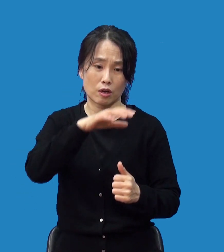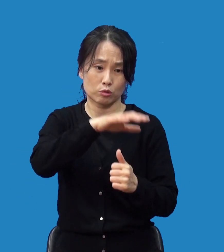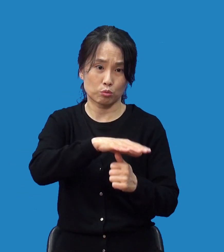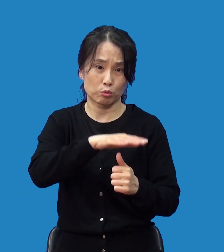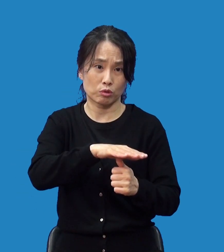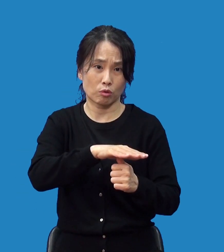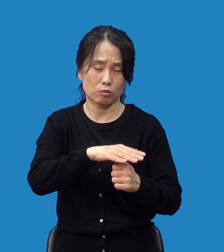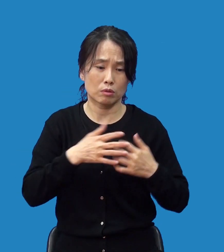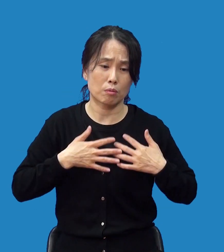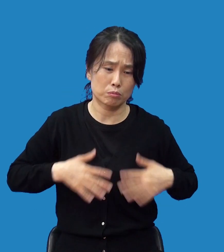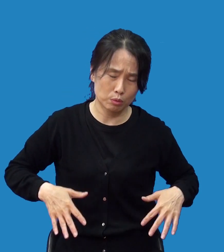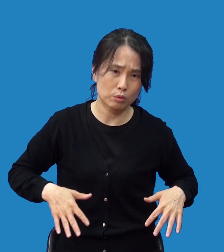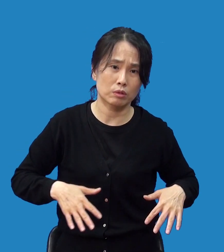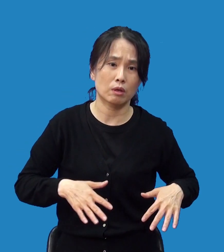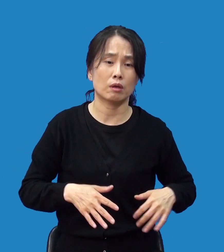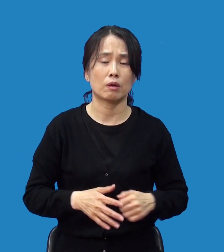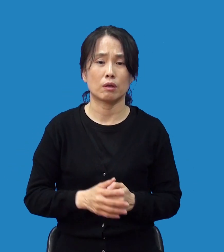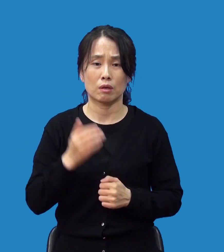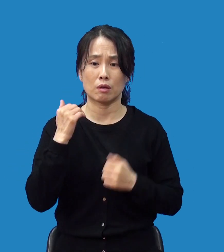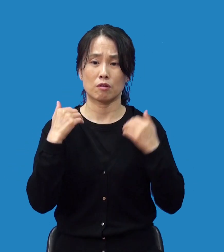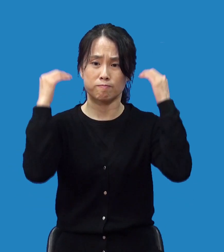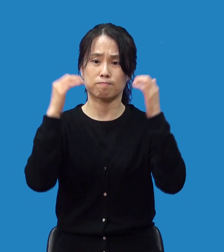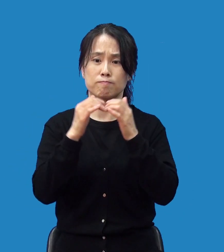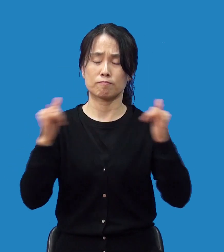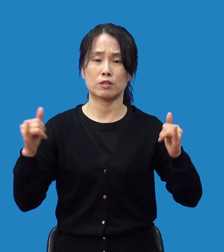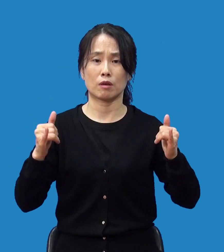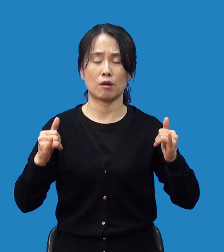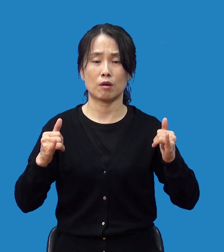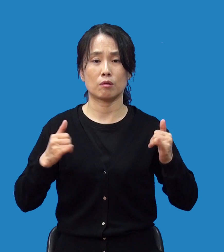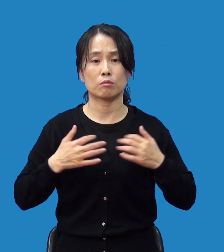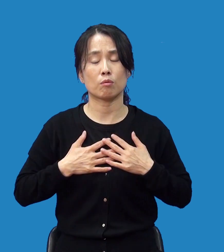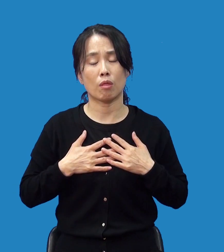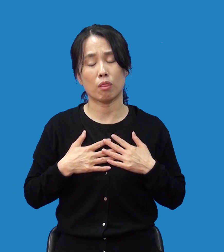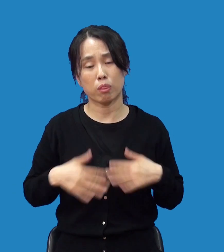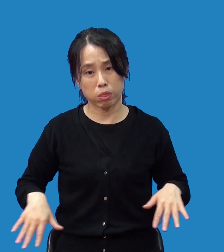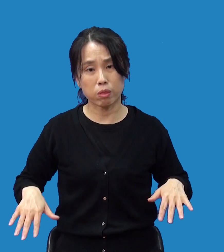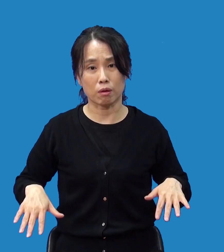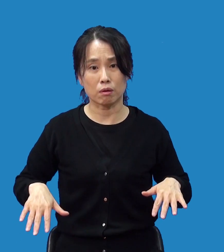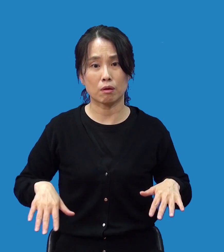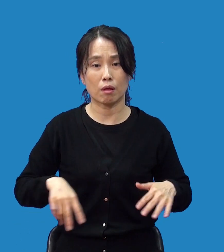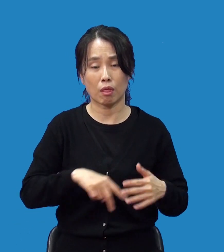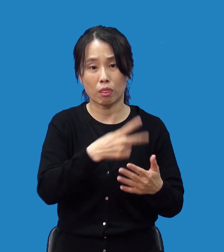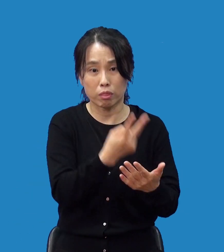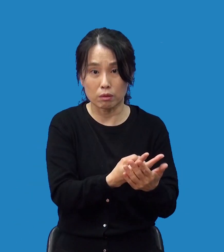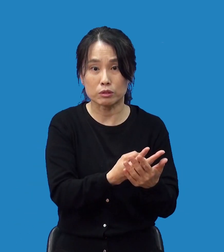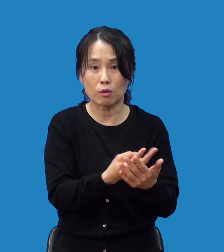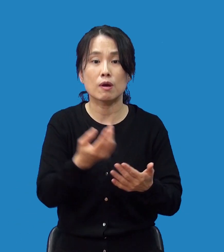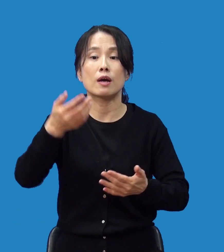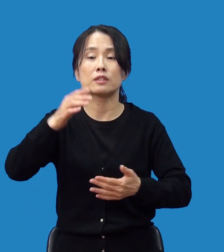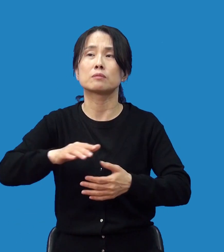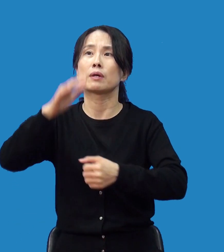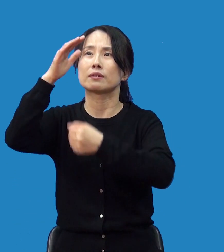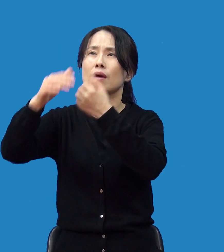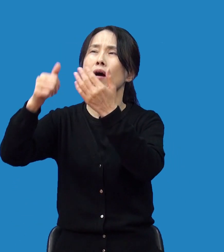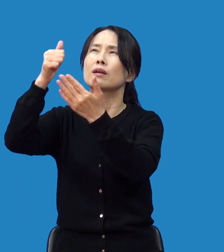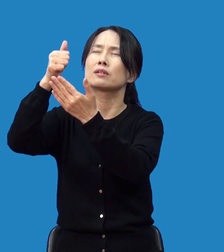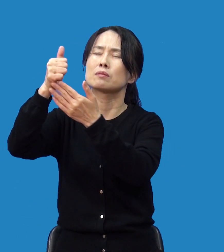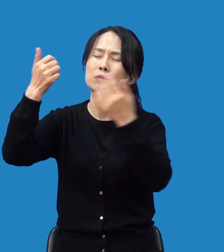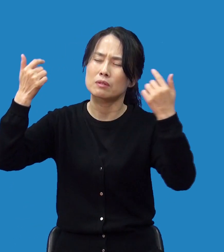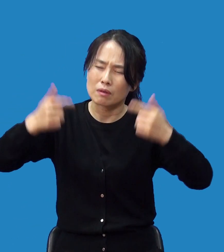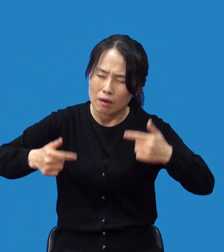소년이라도 피곤하여 지친다. 장정이라도 맥없이 비틀거린다. 그러나 야훼를